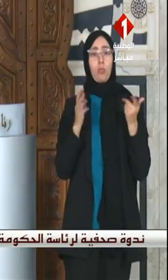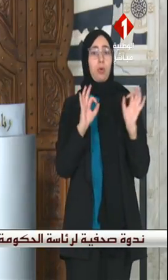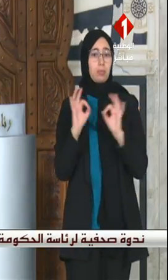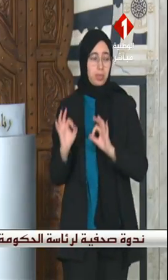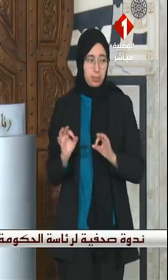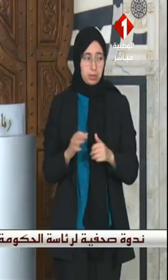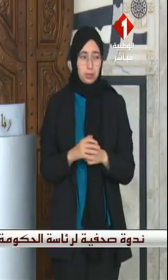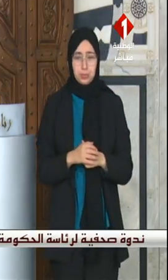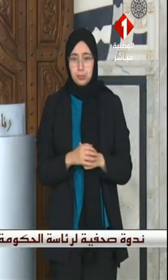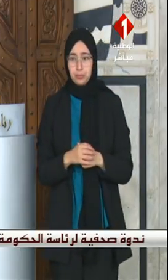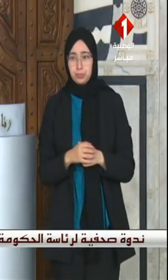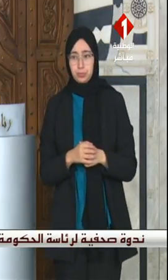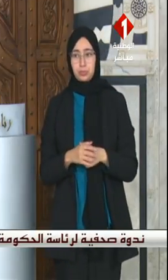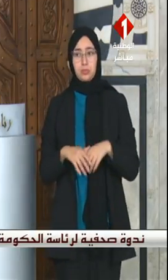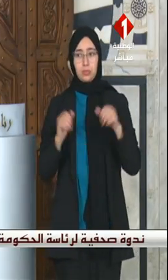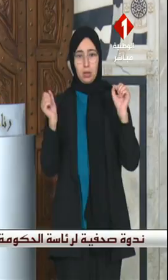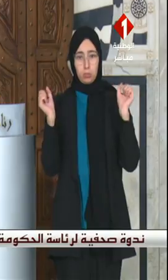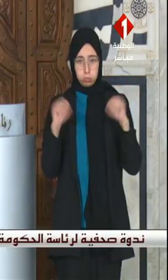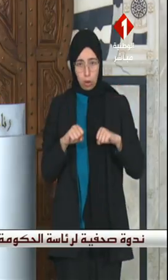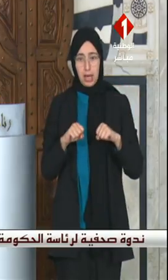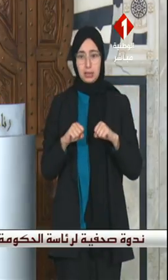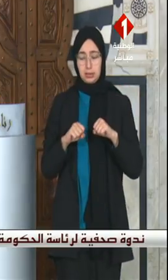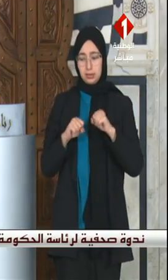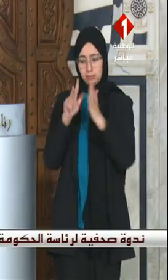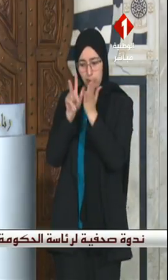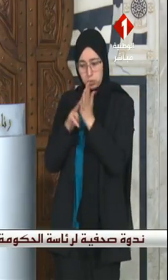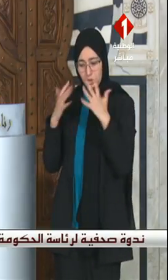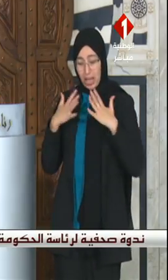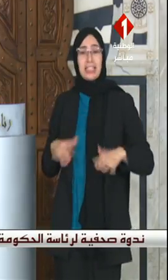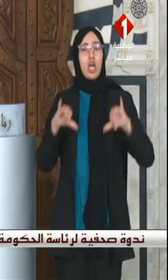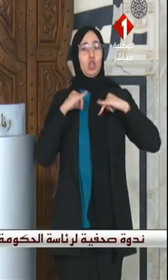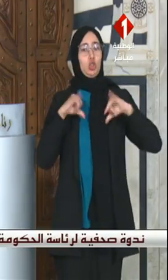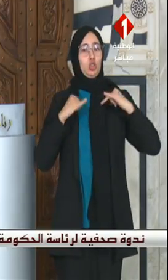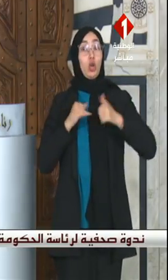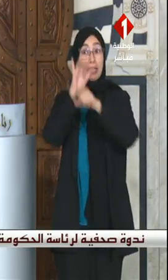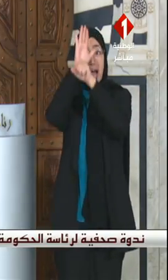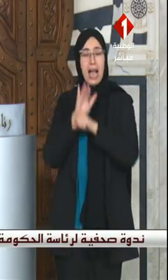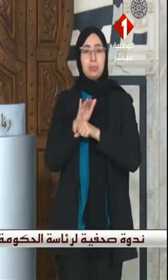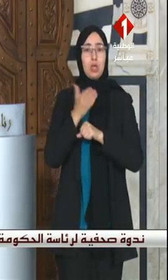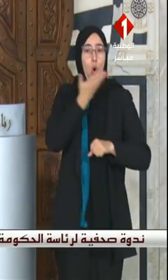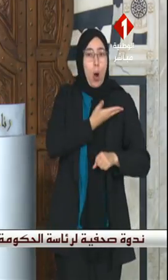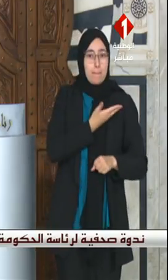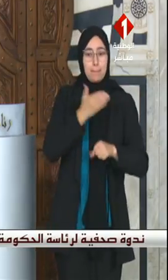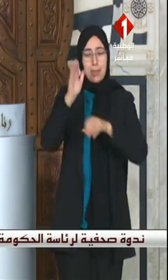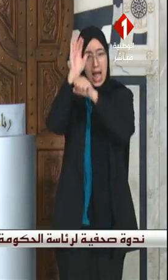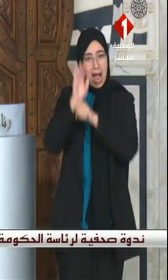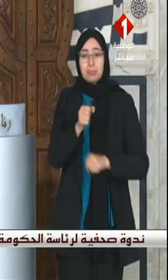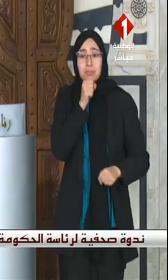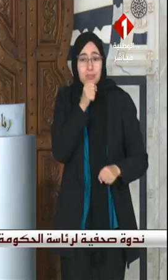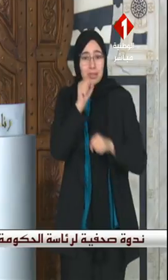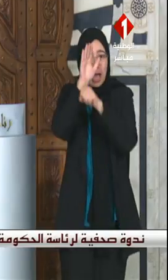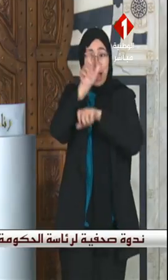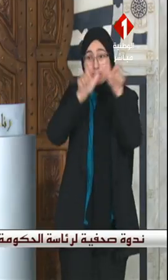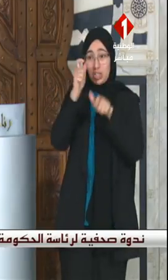احنا معناتها فاعلين هي اللي هما الأشخاص الصغار في العمر، نكونوا فاعلين باش ما ننقلهمش العدوى ليهم